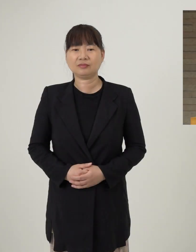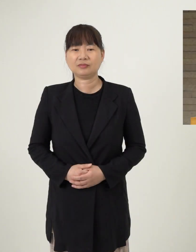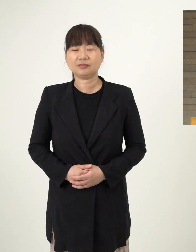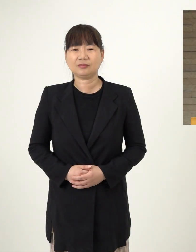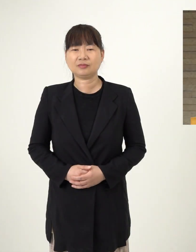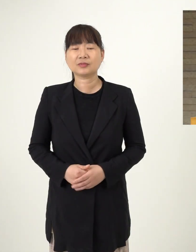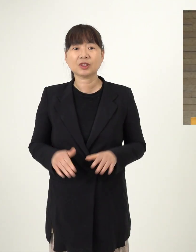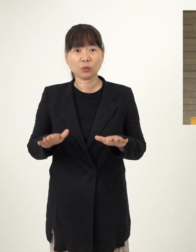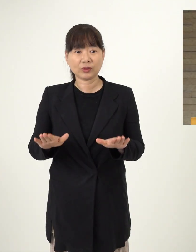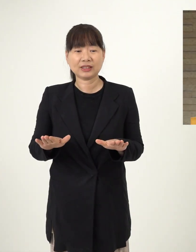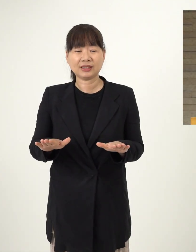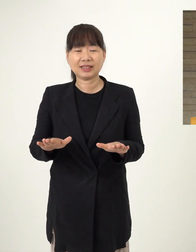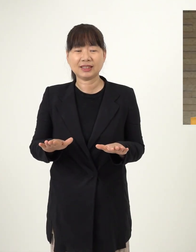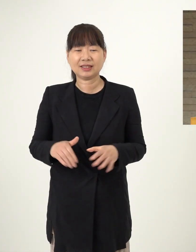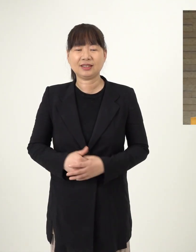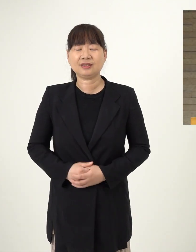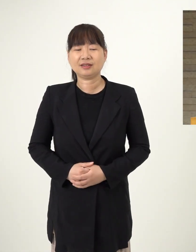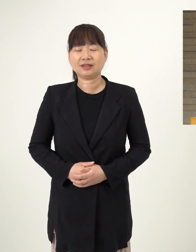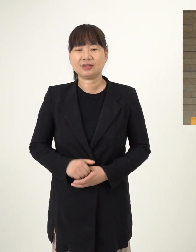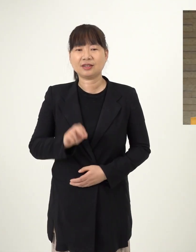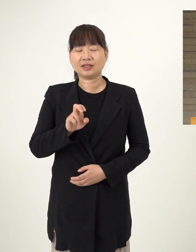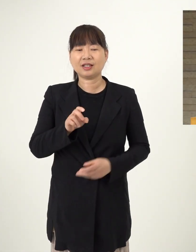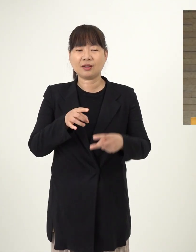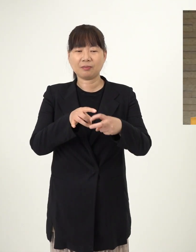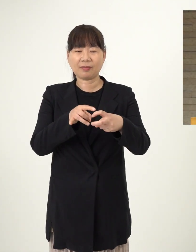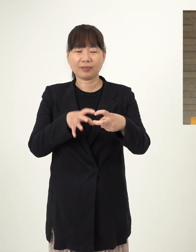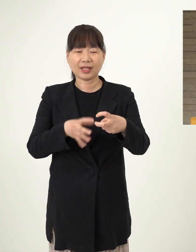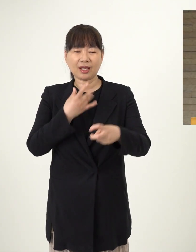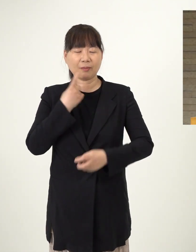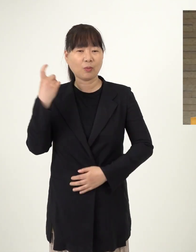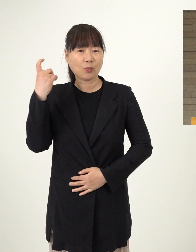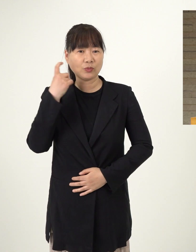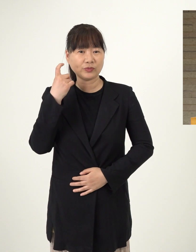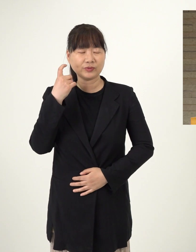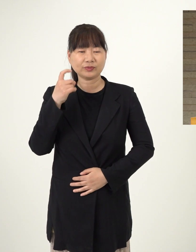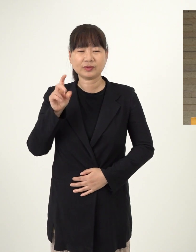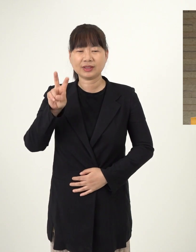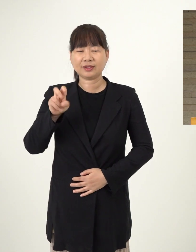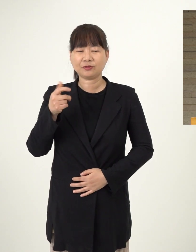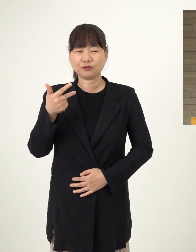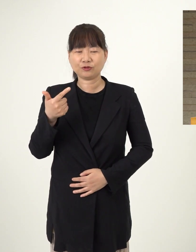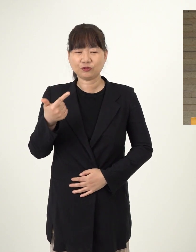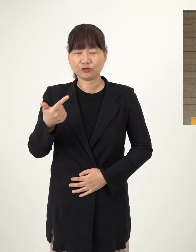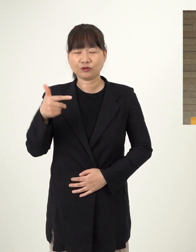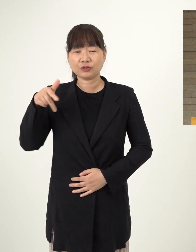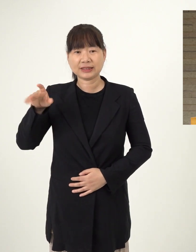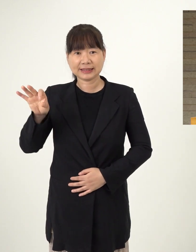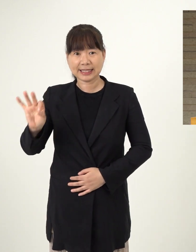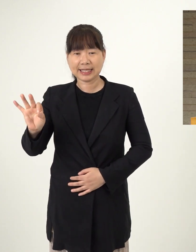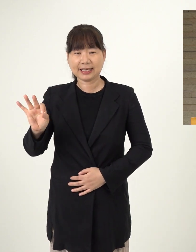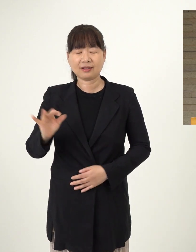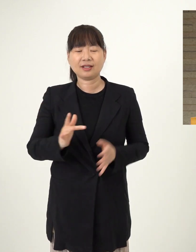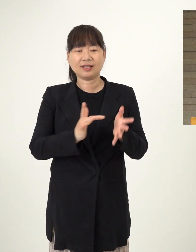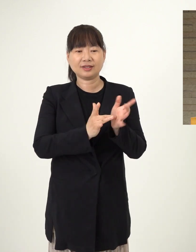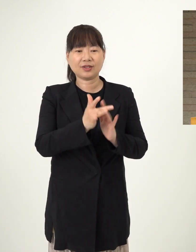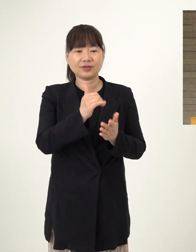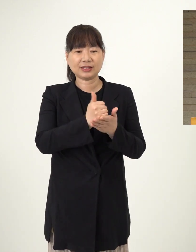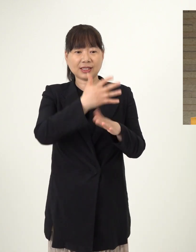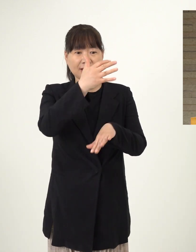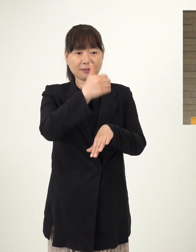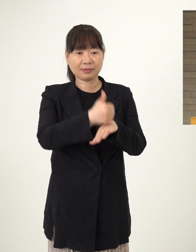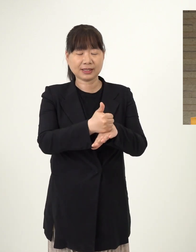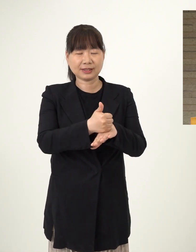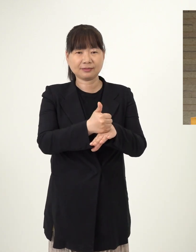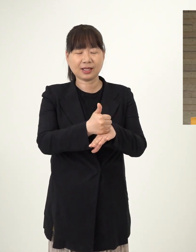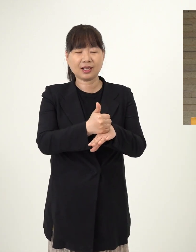이제 오늘은 우리 마태복음 26장 예수님의 마지막 그